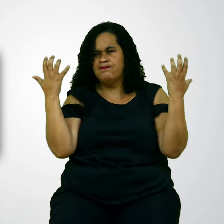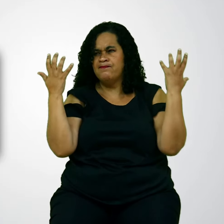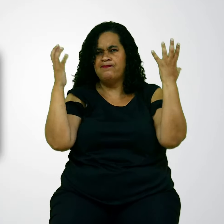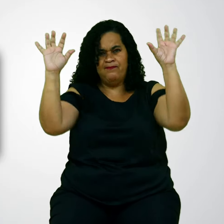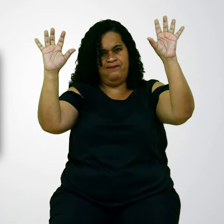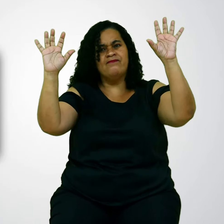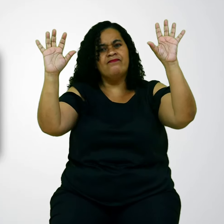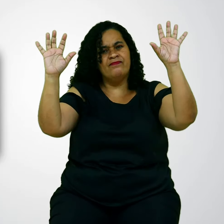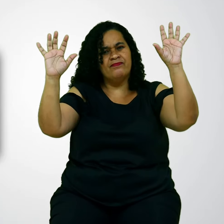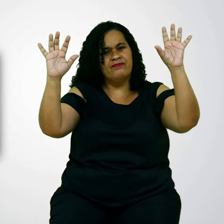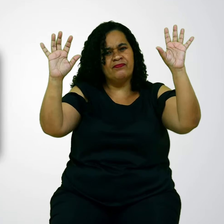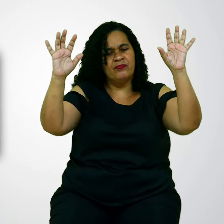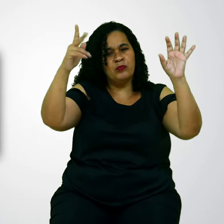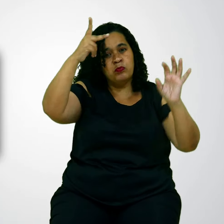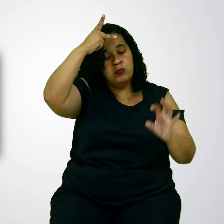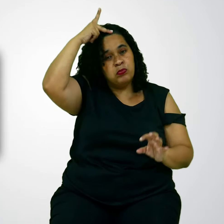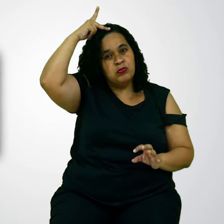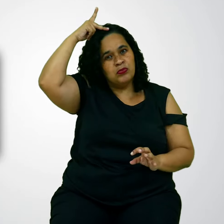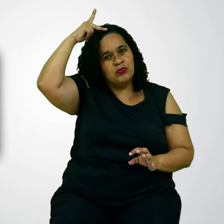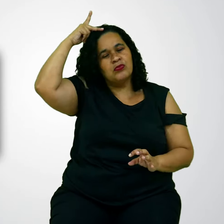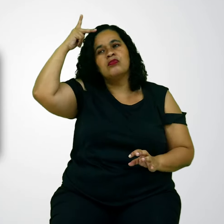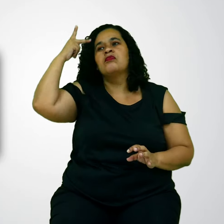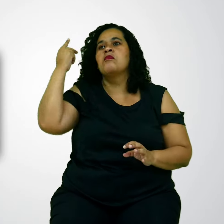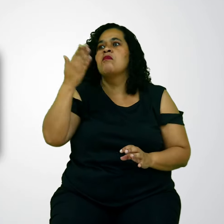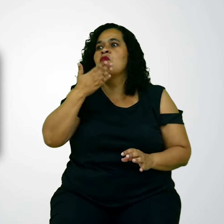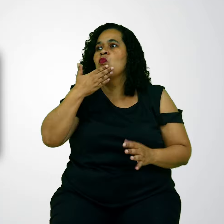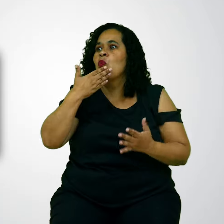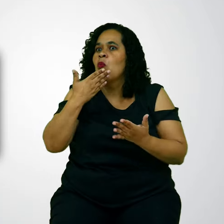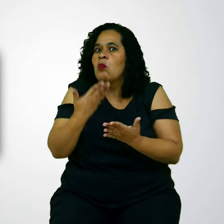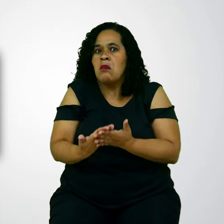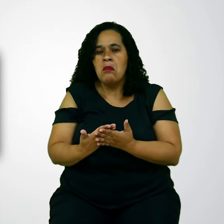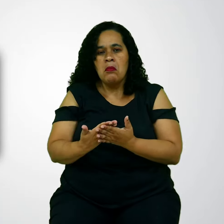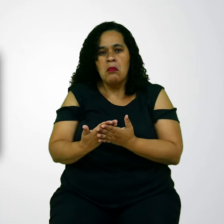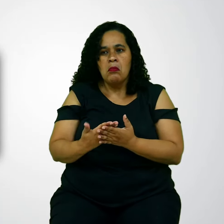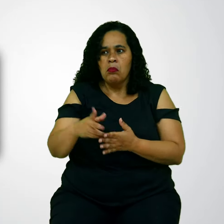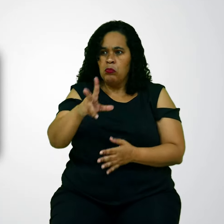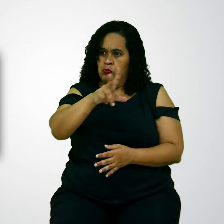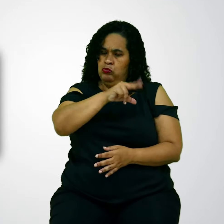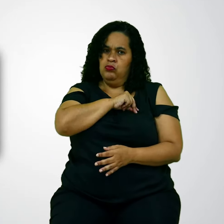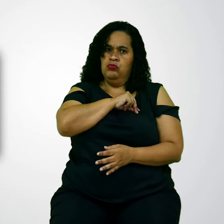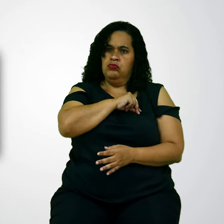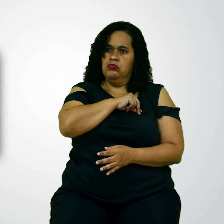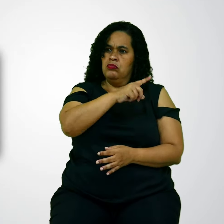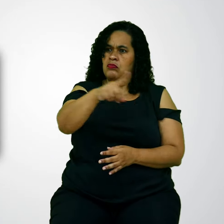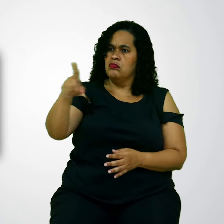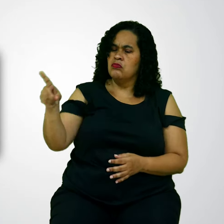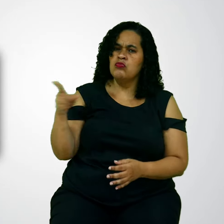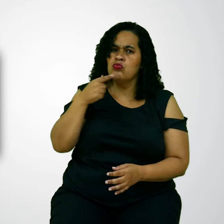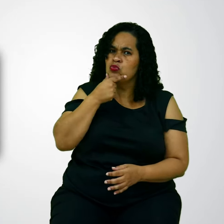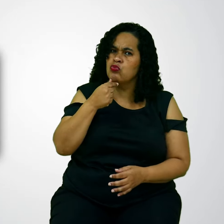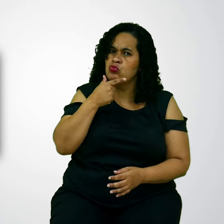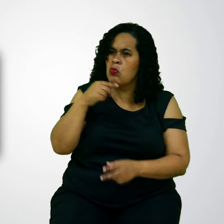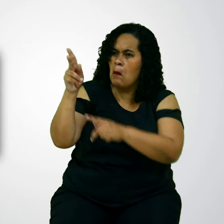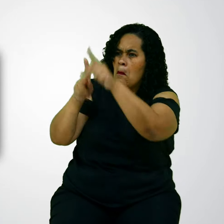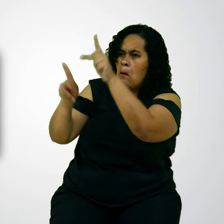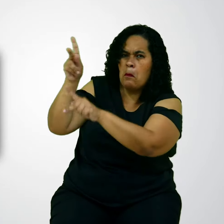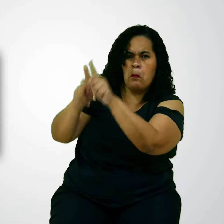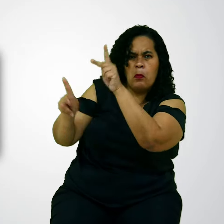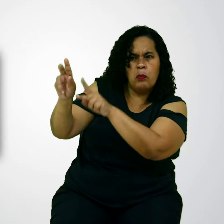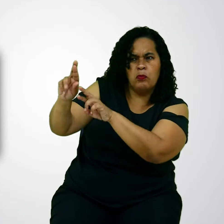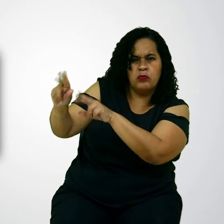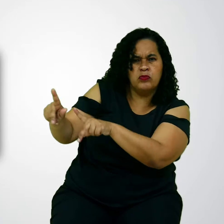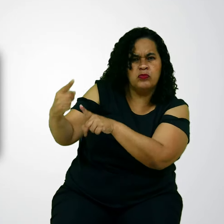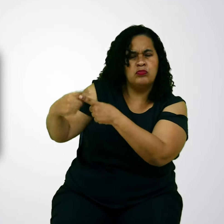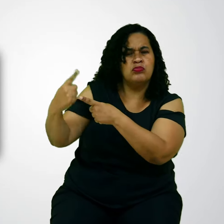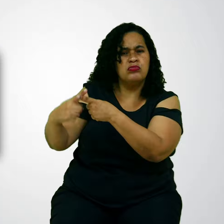e perplexos, perguntavam, não são esses galileus? Por quê? Porque eram irmãos, os chamados